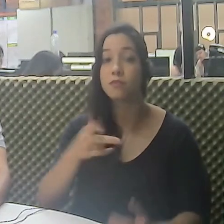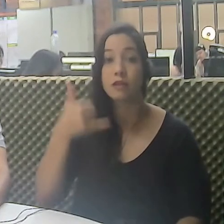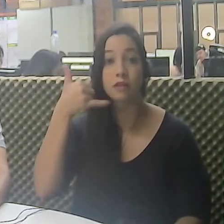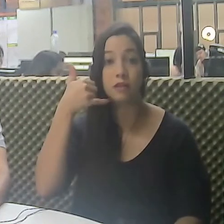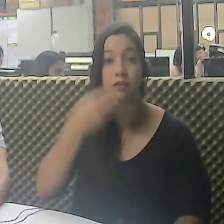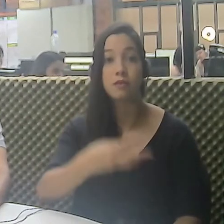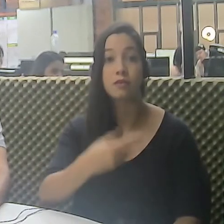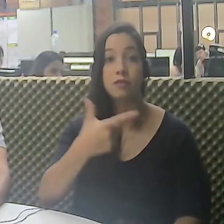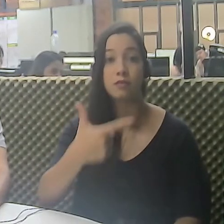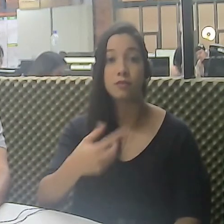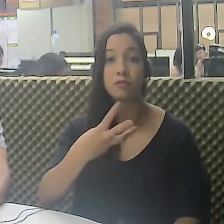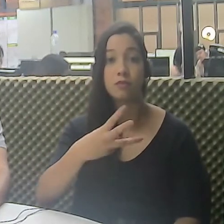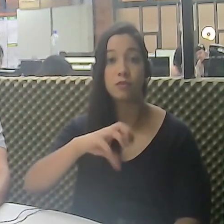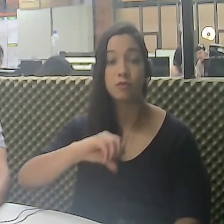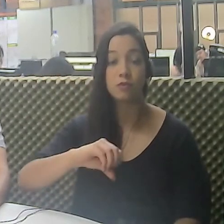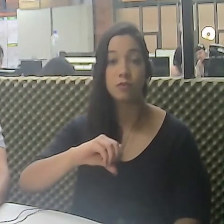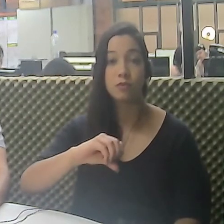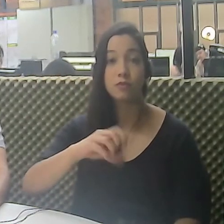telefone